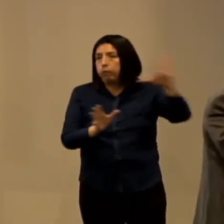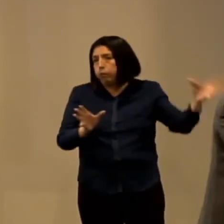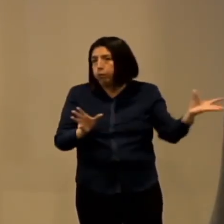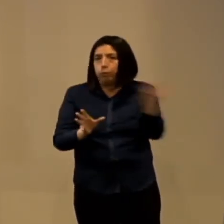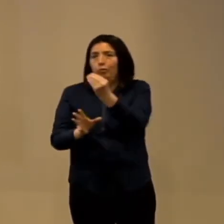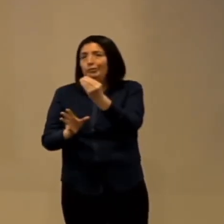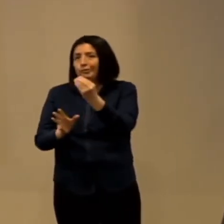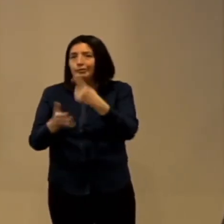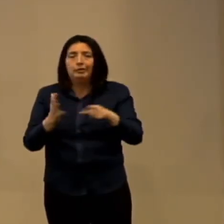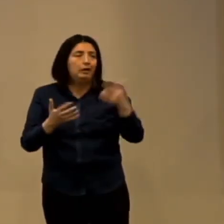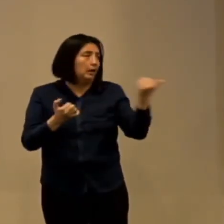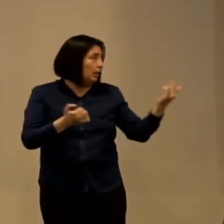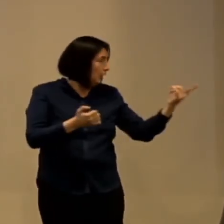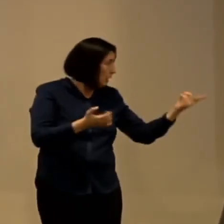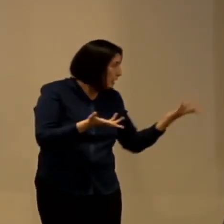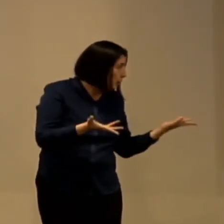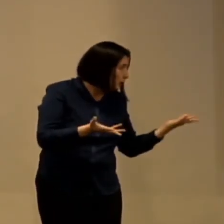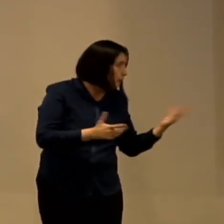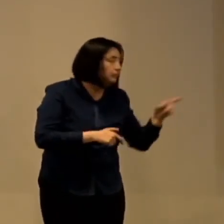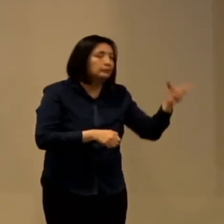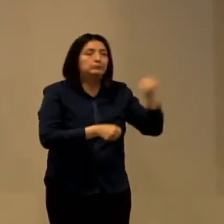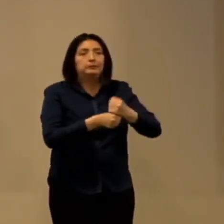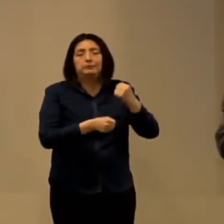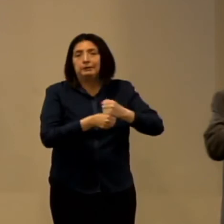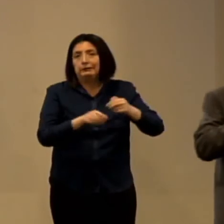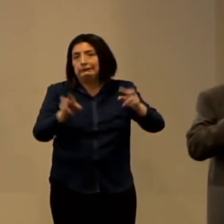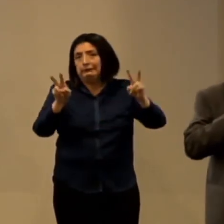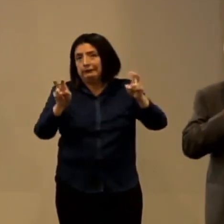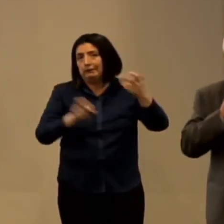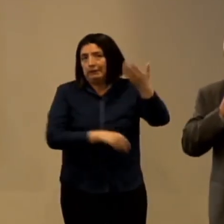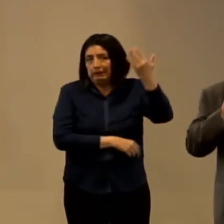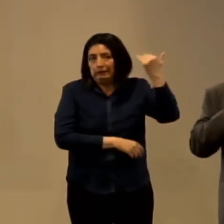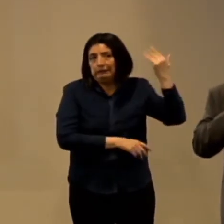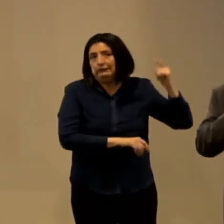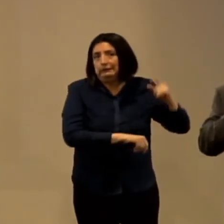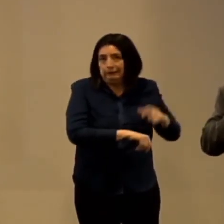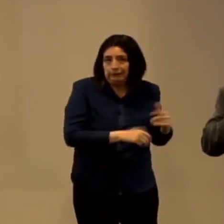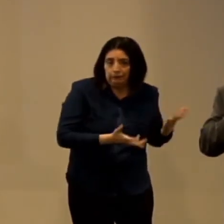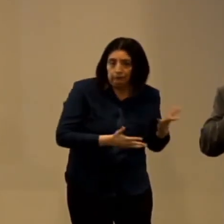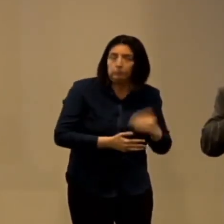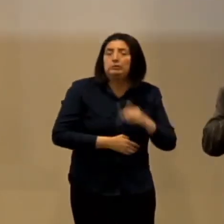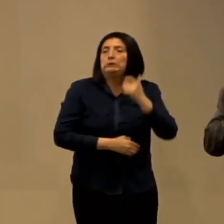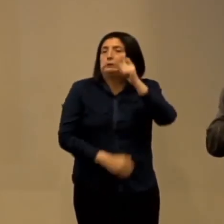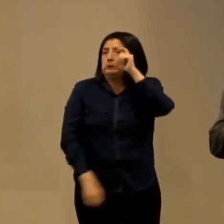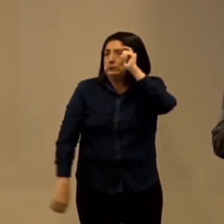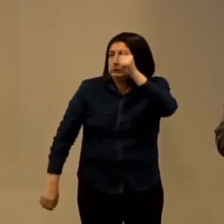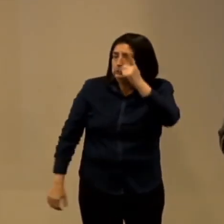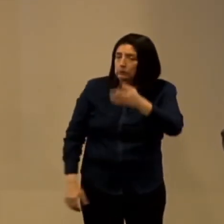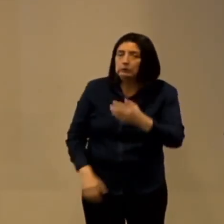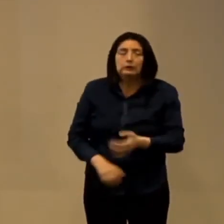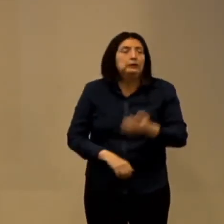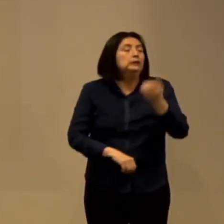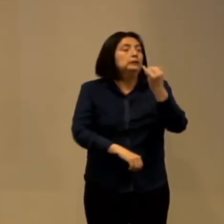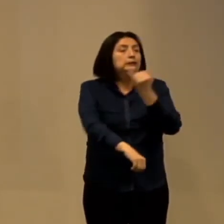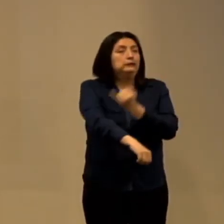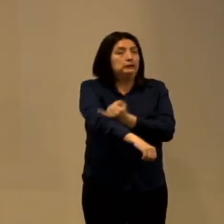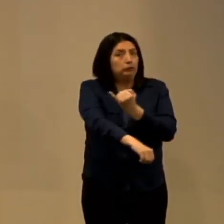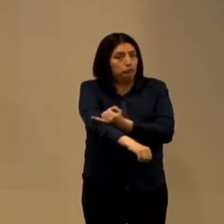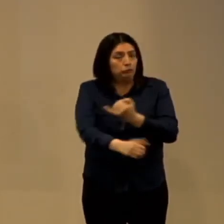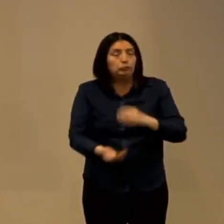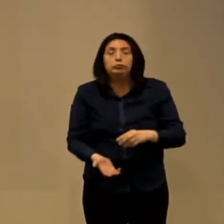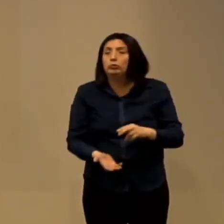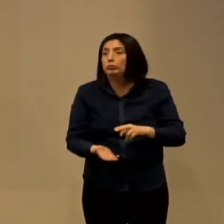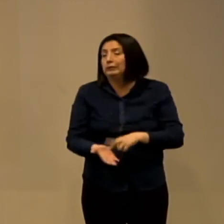somos los efectores que más estamos trabajando el tema hace un buen rato y reconocer a nuestro Instituto Nacional de Rehabilitación,